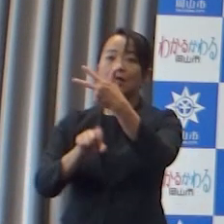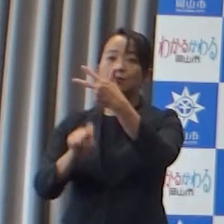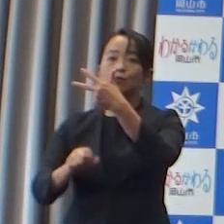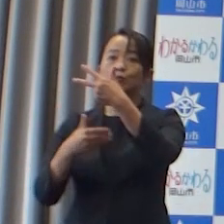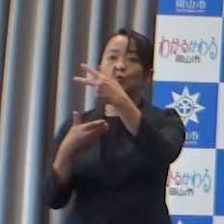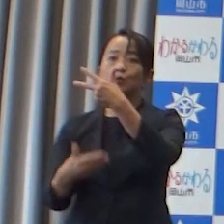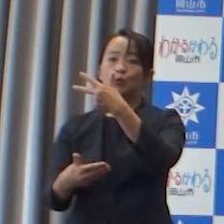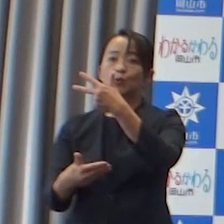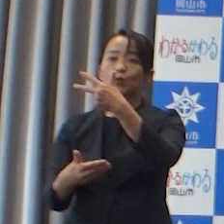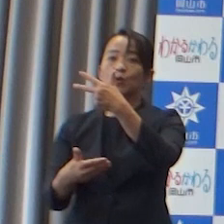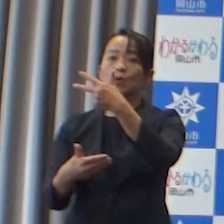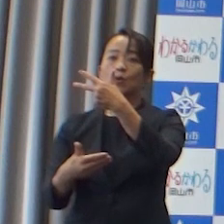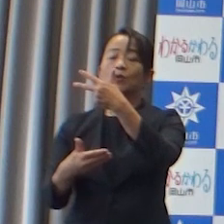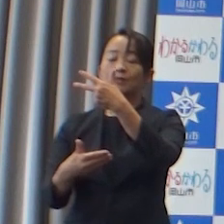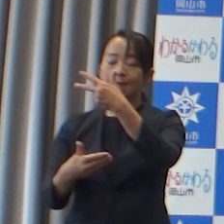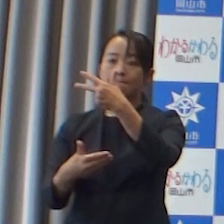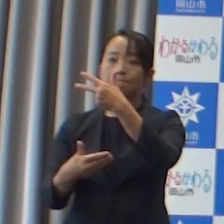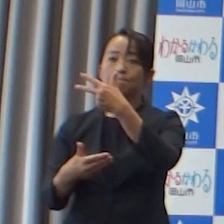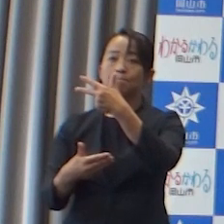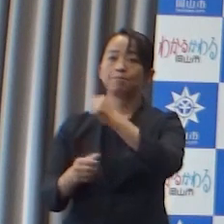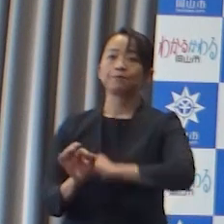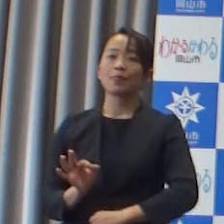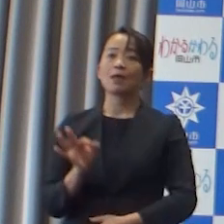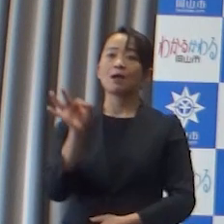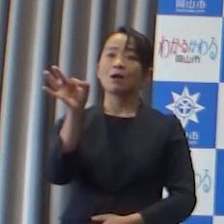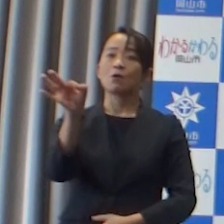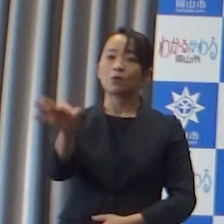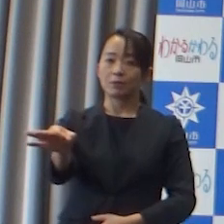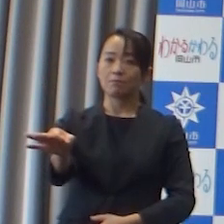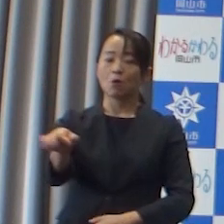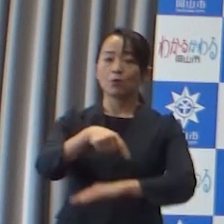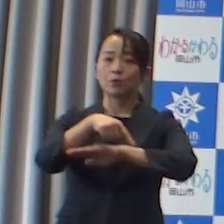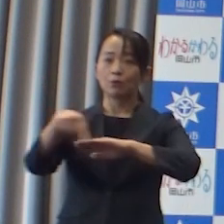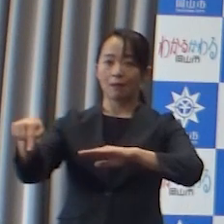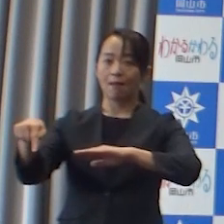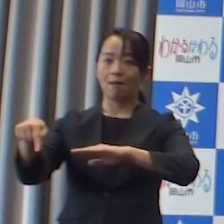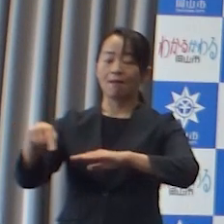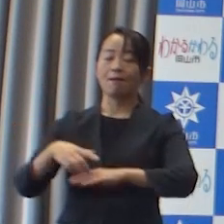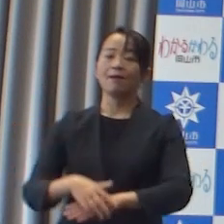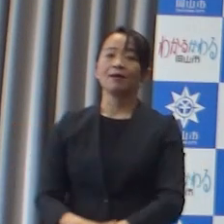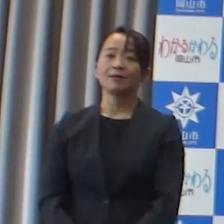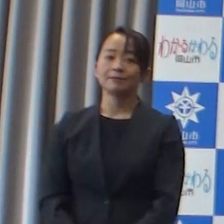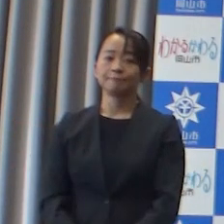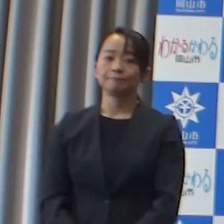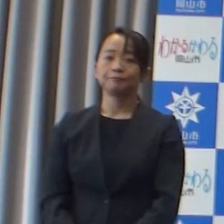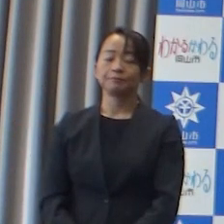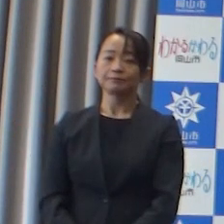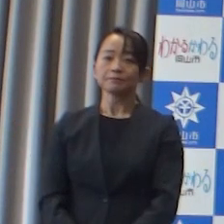の19日に給付金を、振り込む予定であります。